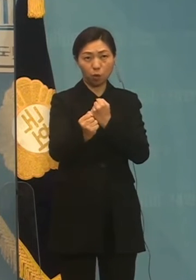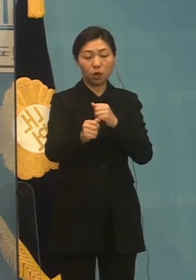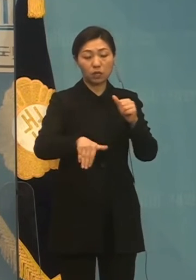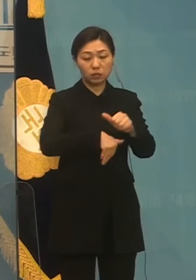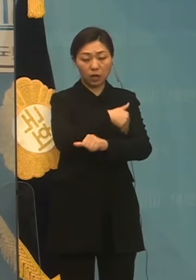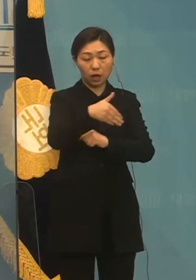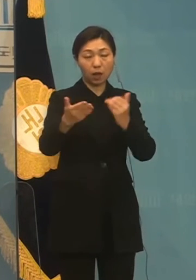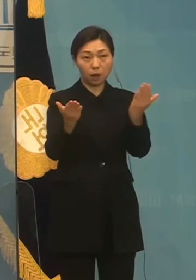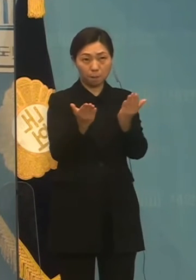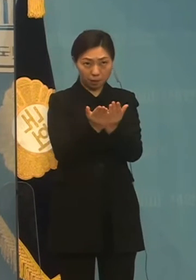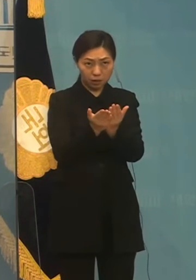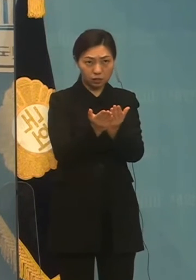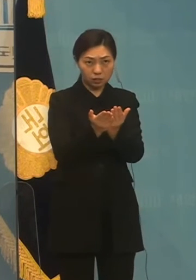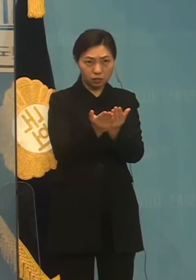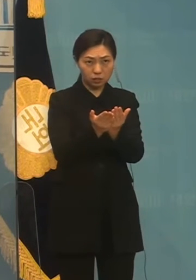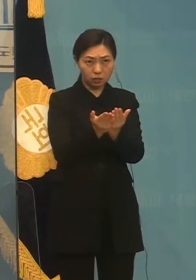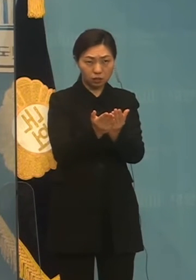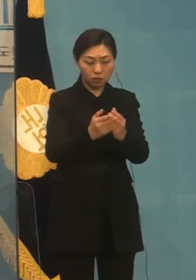내에서 배상하도록 하고